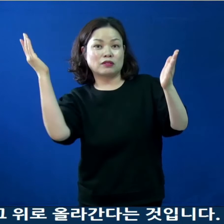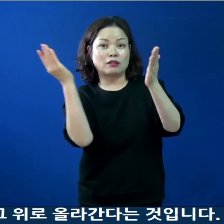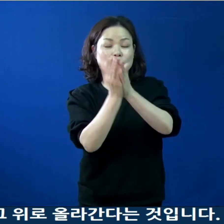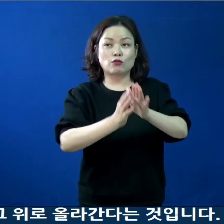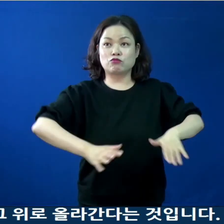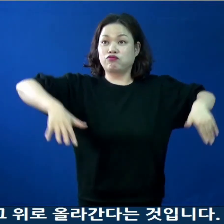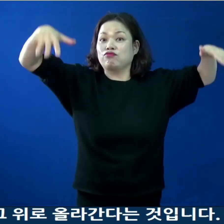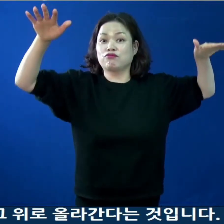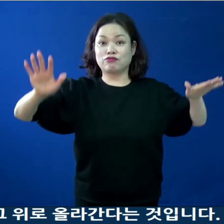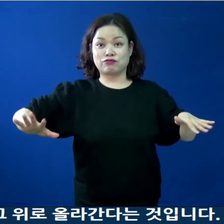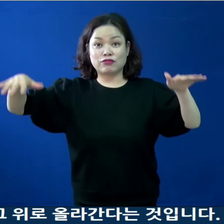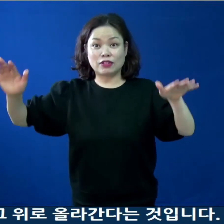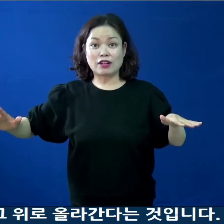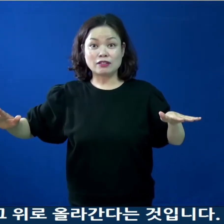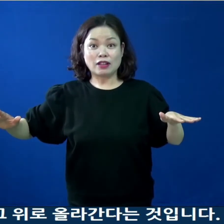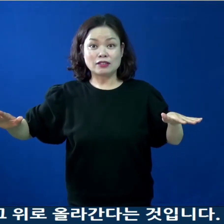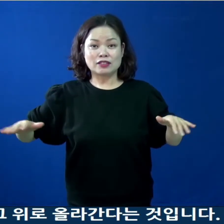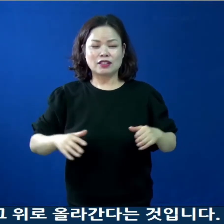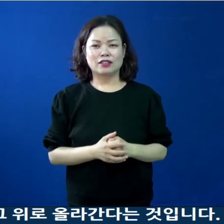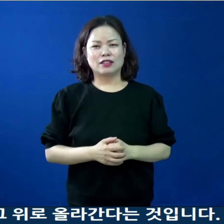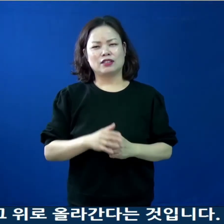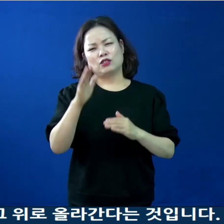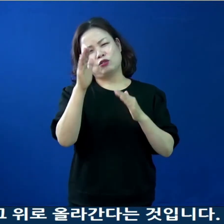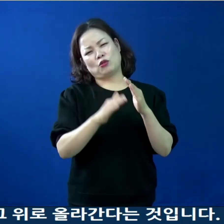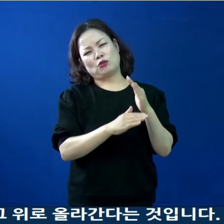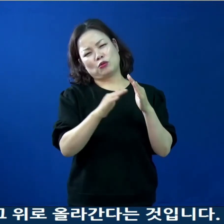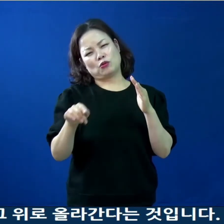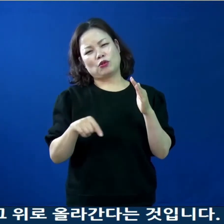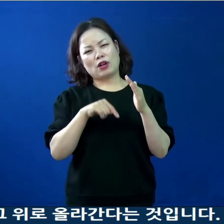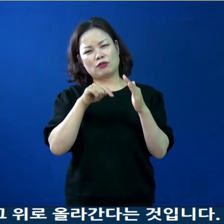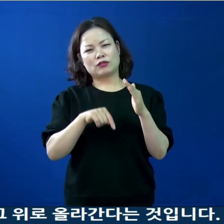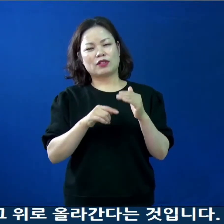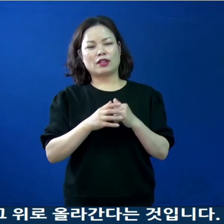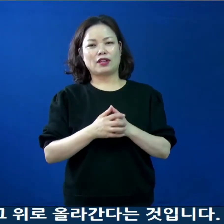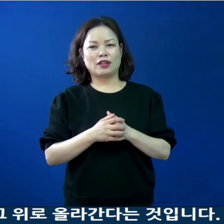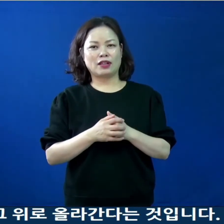것이에요. 여러분, 성도 가운데